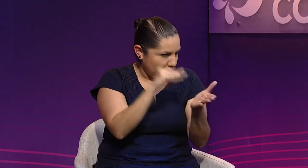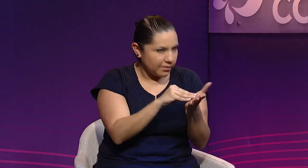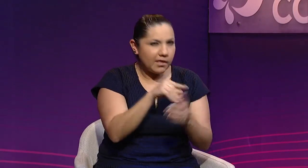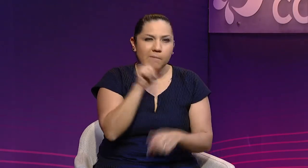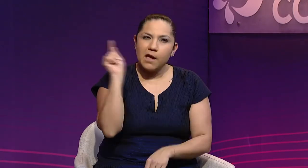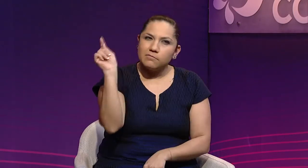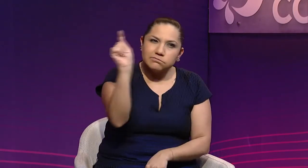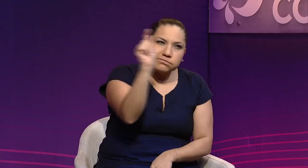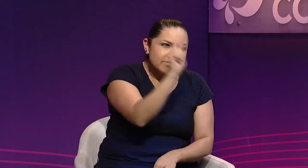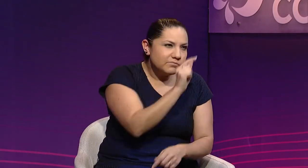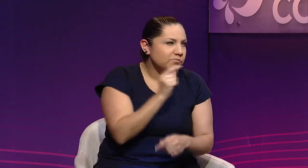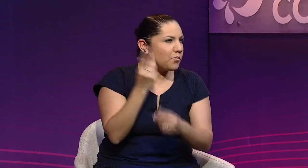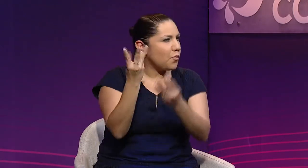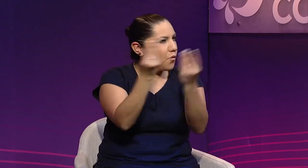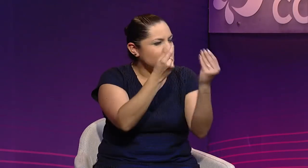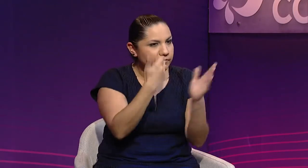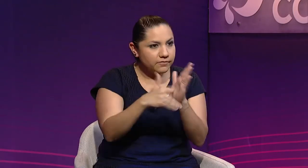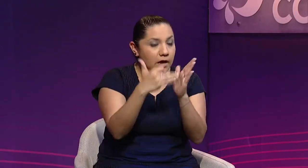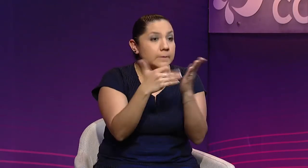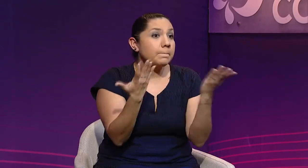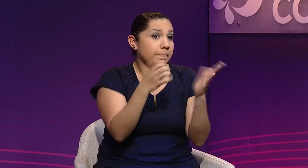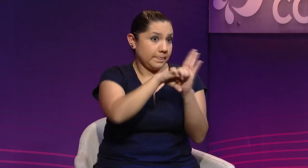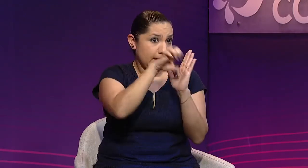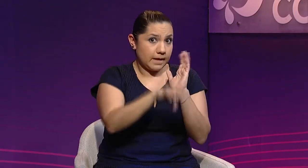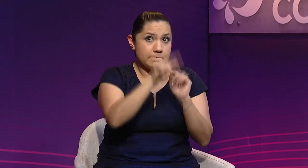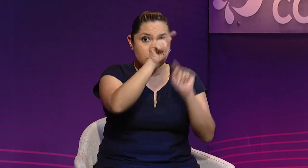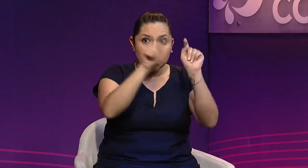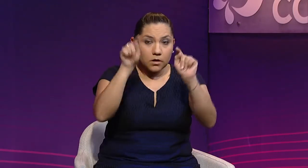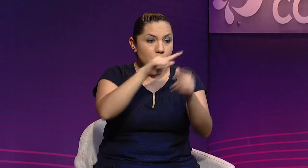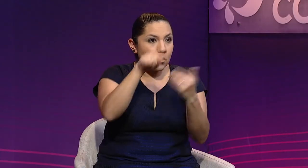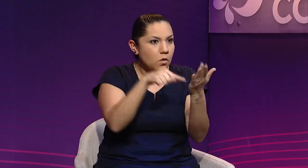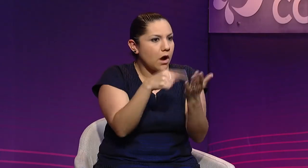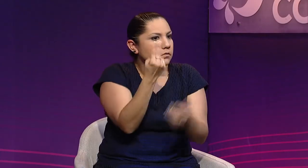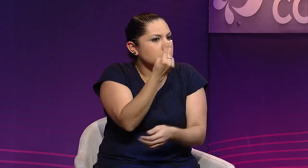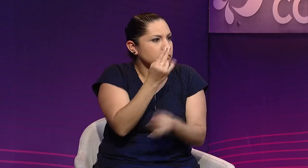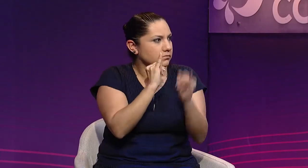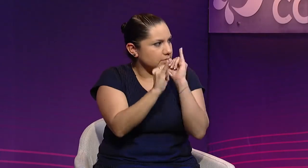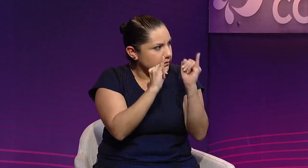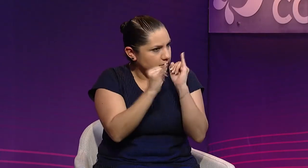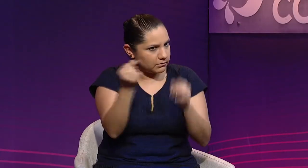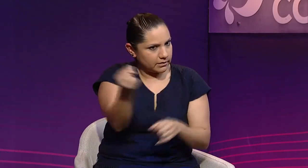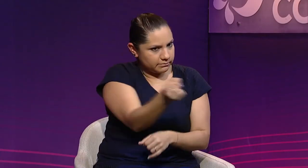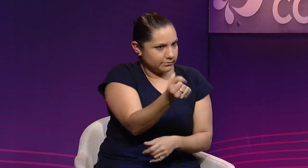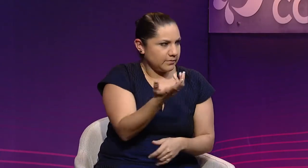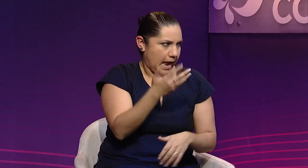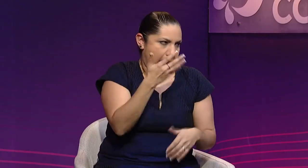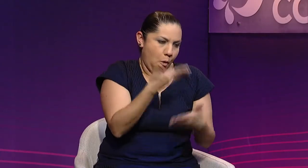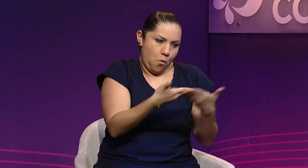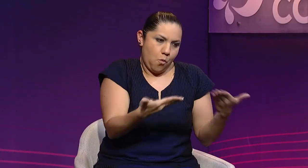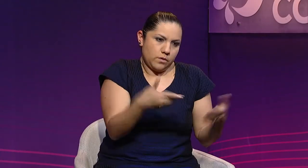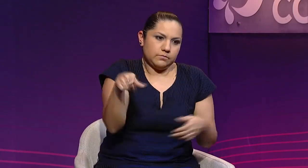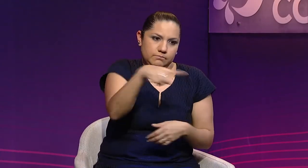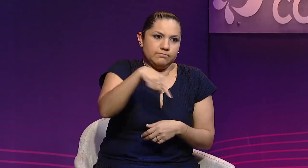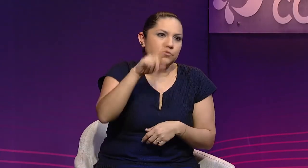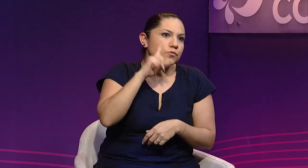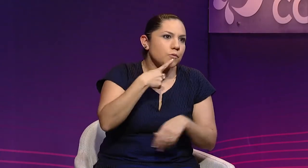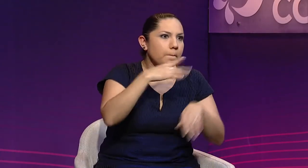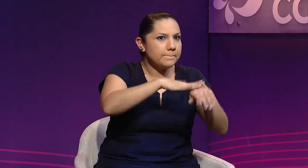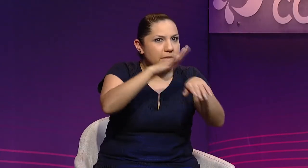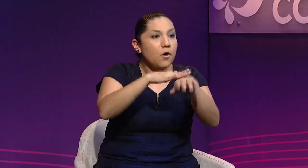sin embargo, todavía hay muchas personas que les hace falta reconocerlo como tal. Entonces, de hecho, poco a poco se ha